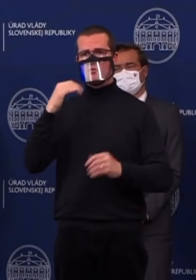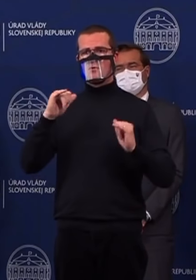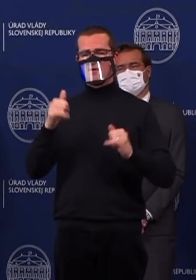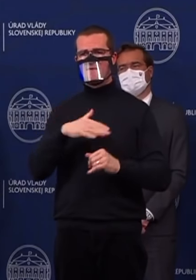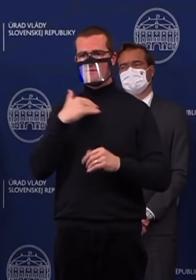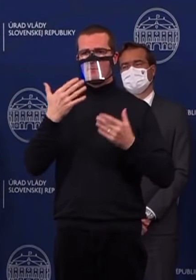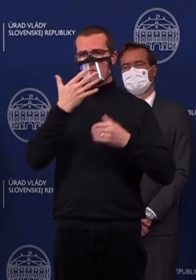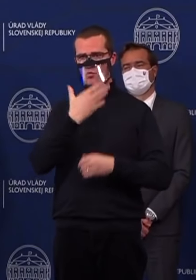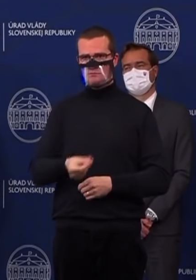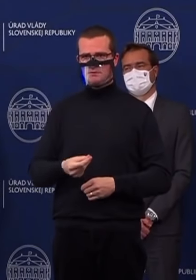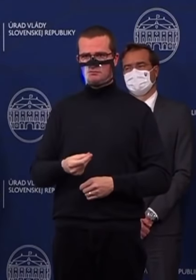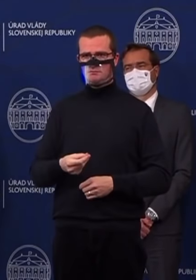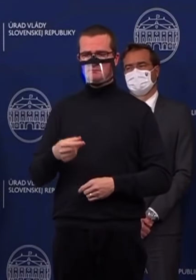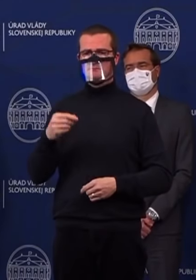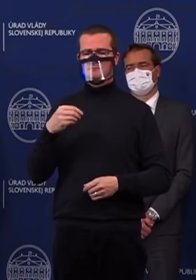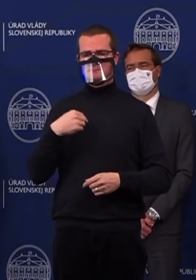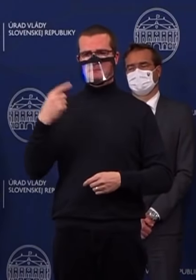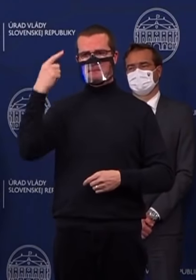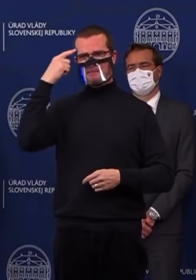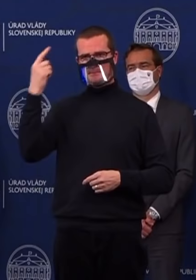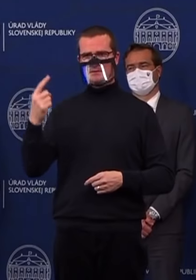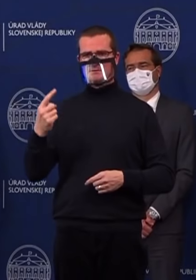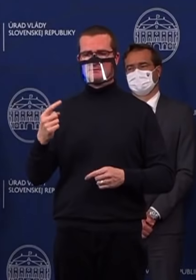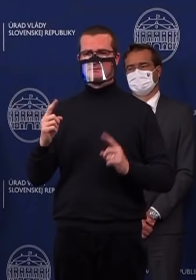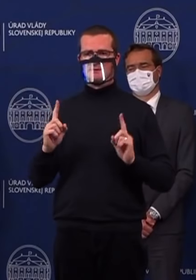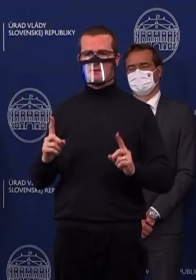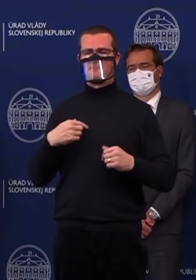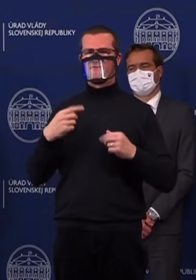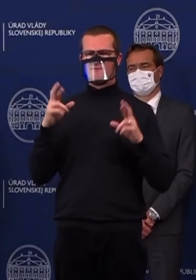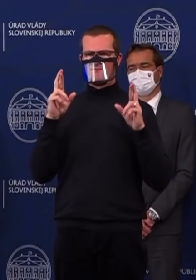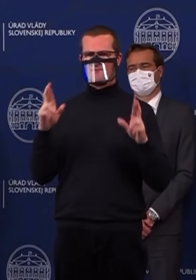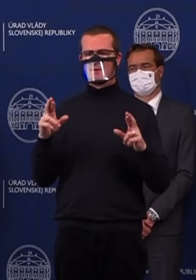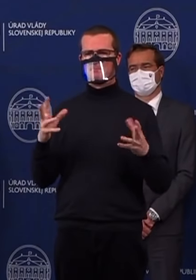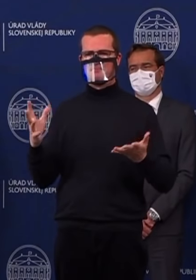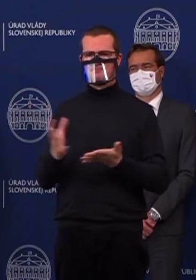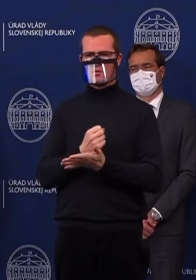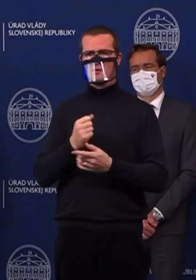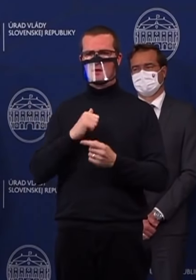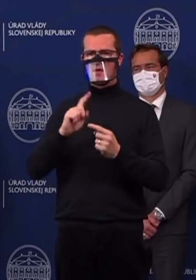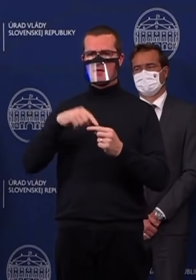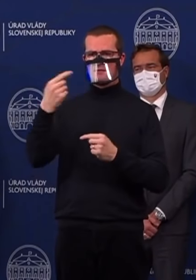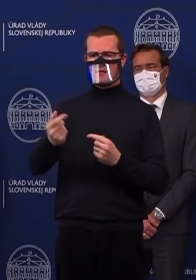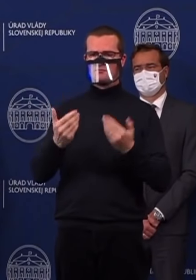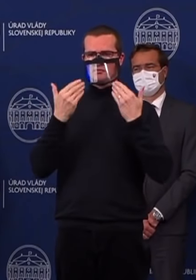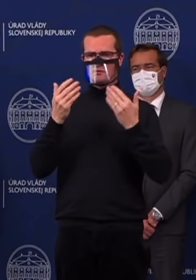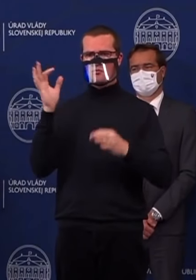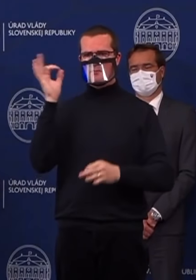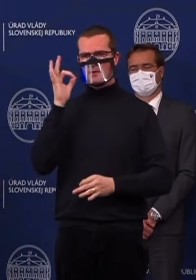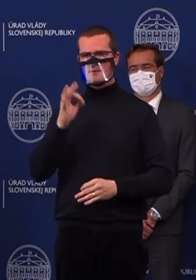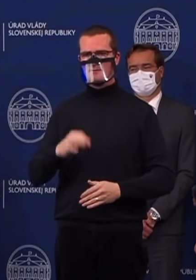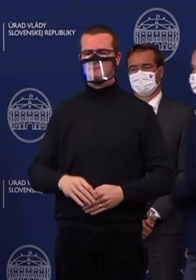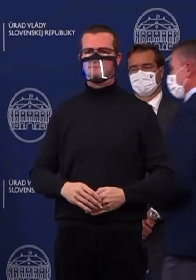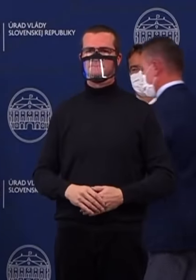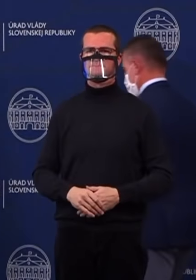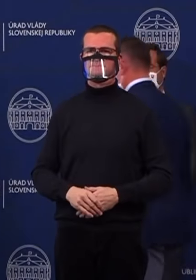veľmi úspešná a myslím, že a verím, že sa podarí aj tá nasledujúca. Ďakujem pekne. Ďakujem veľmi